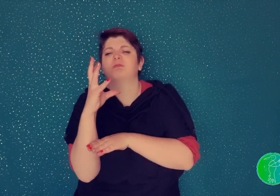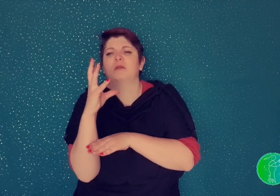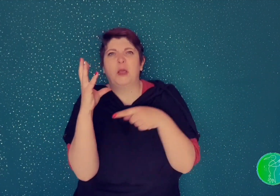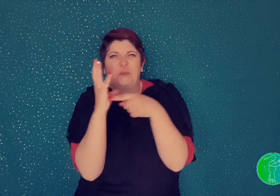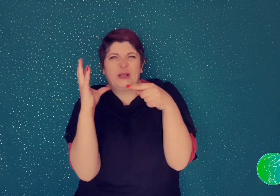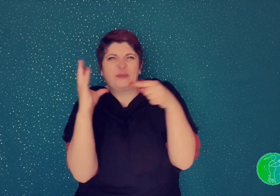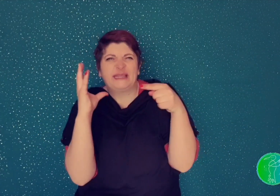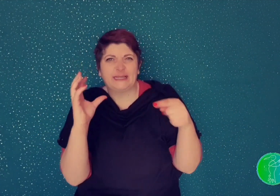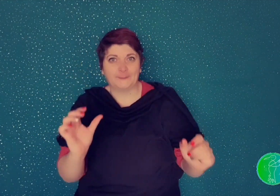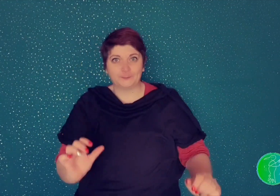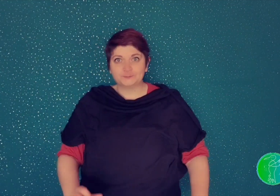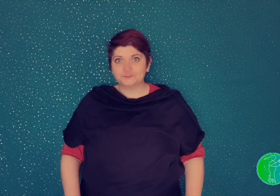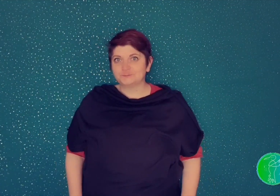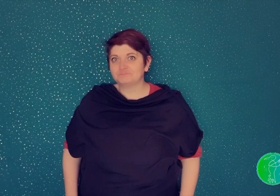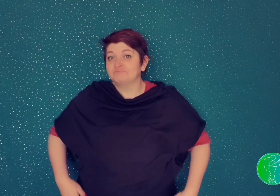Le buisson d'épines.